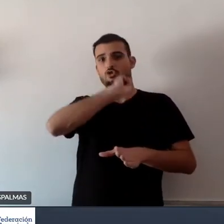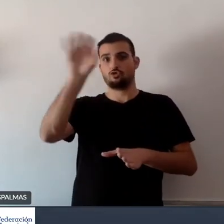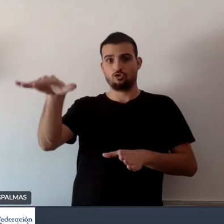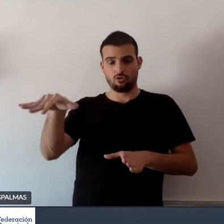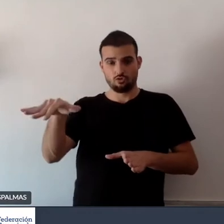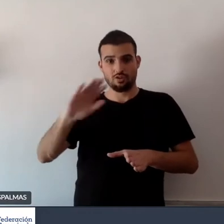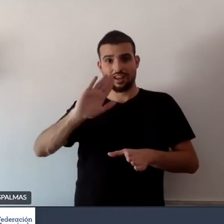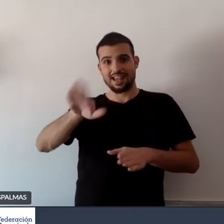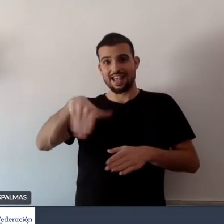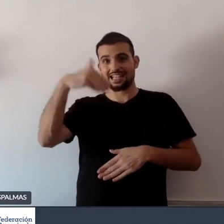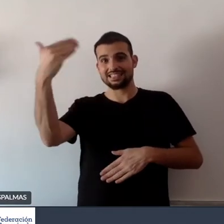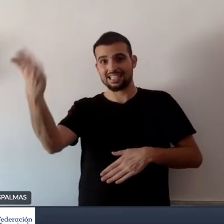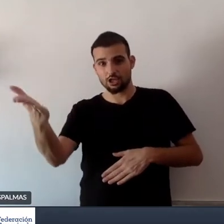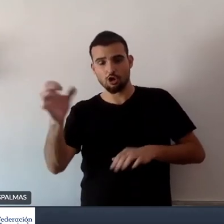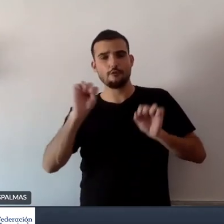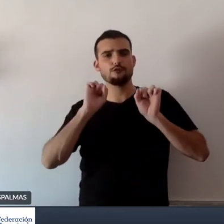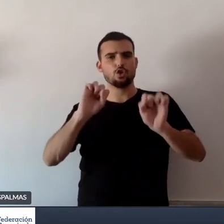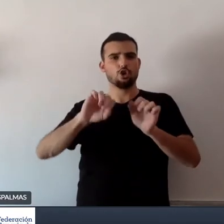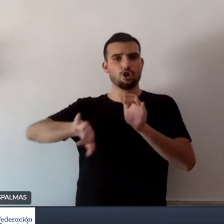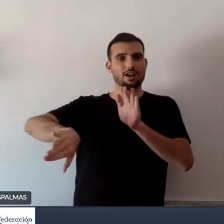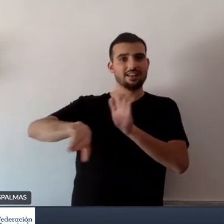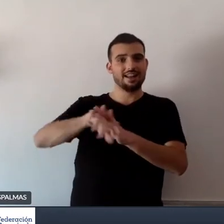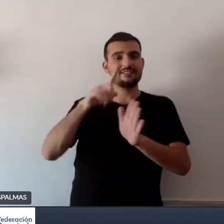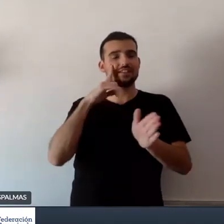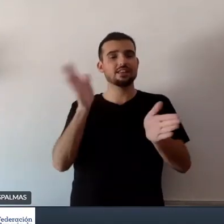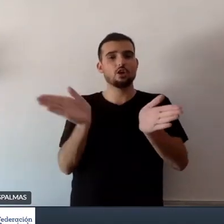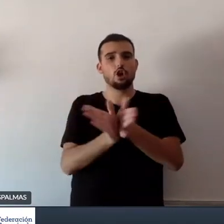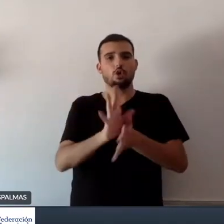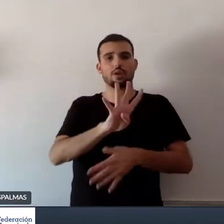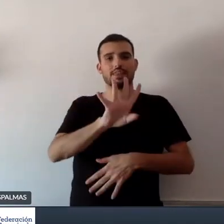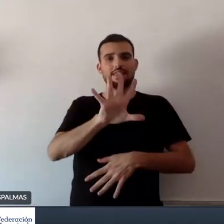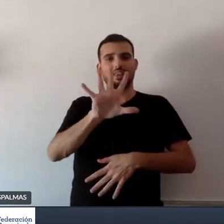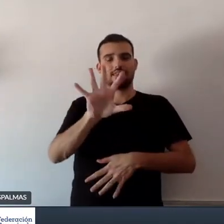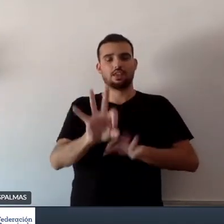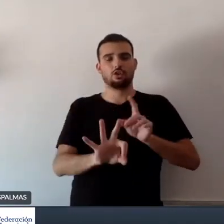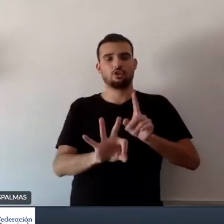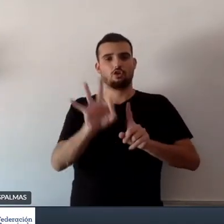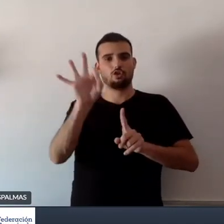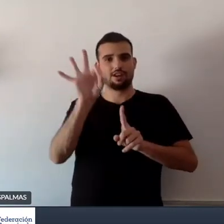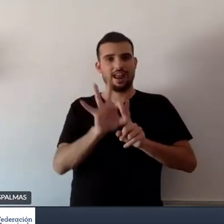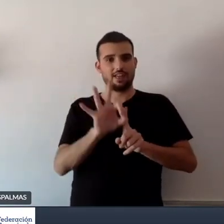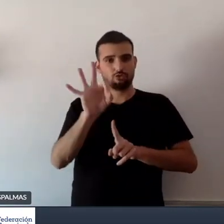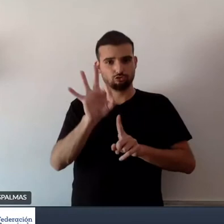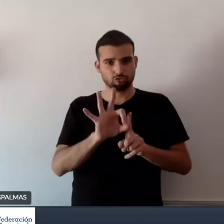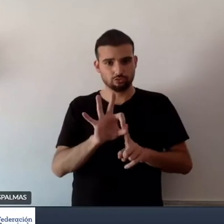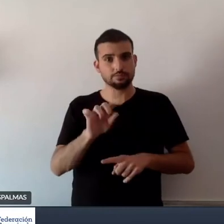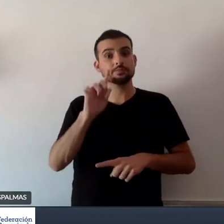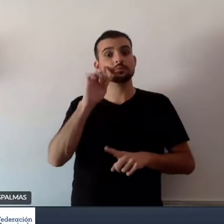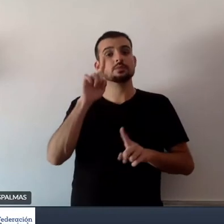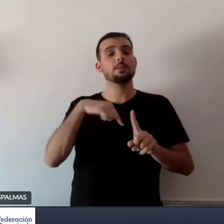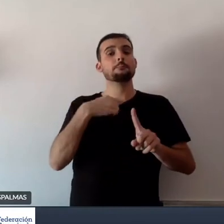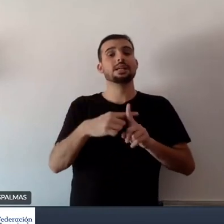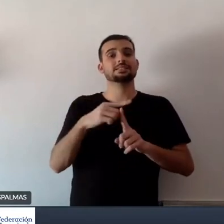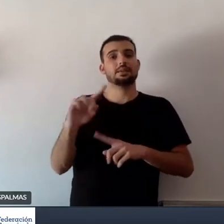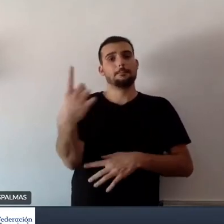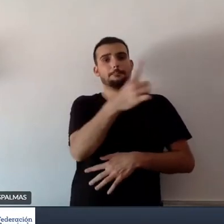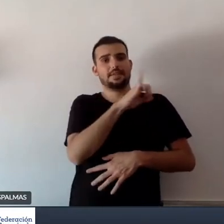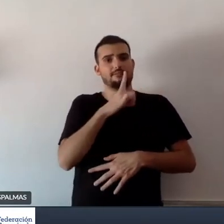Exterior, bloqueo directo lateral. Fijaros el corte de 45 grados del lado contrario y al mismo tiempo que la continuación del pivote que bloquea. Poste